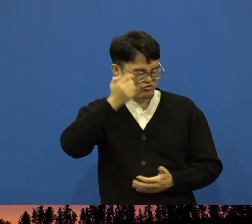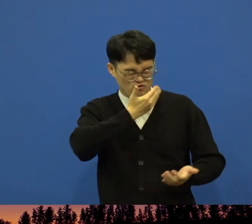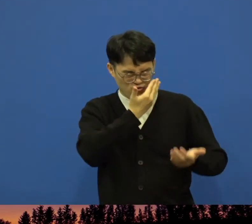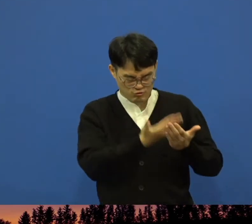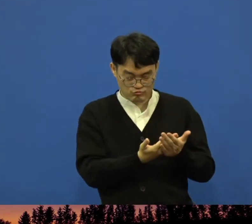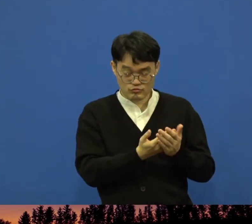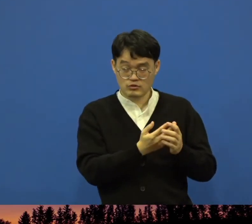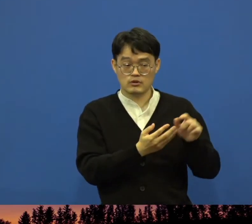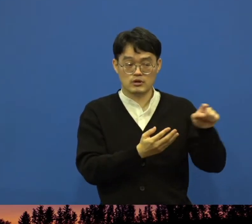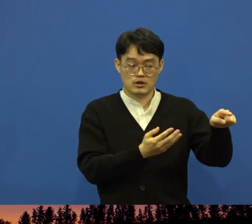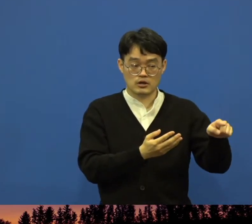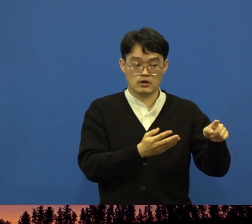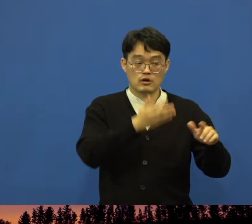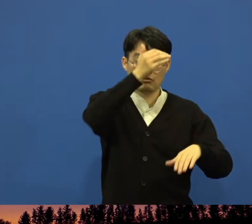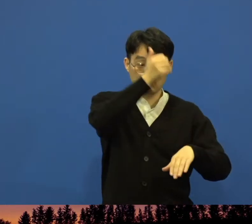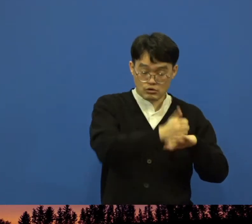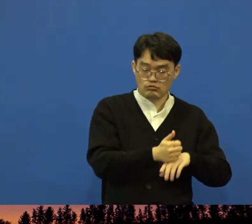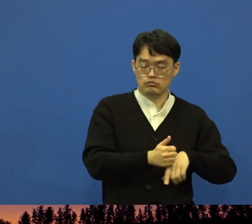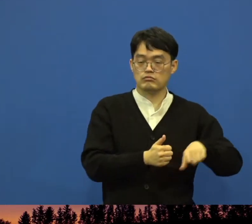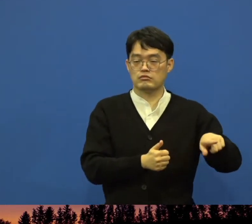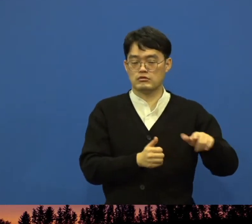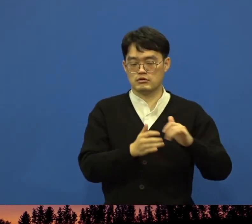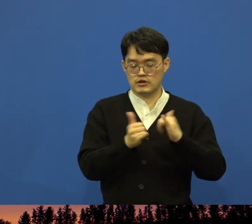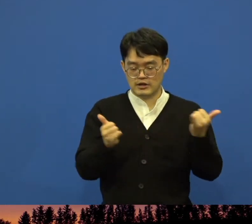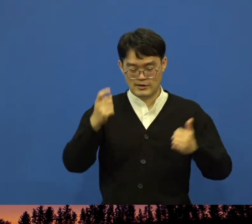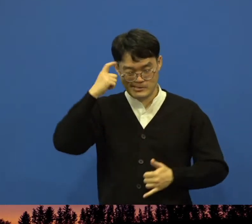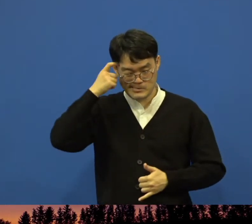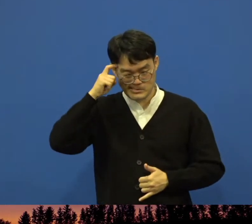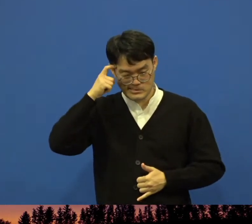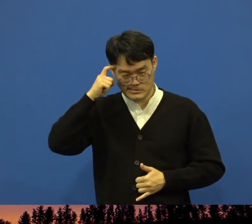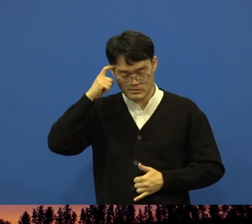이 지식이 어디로 갔어요? 하나님을 대적하는 쪽으로.